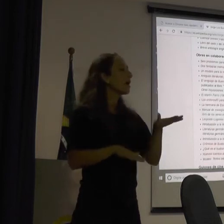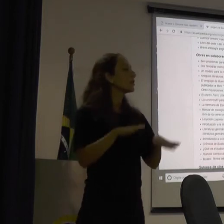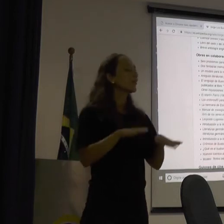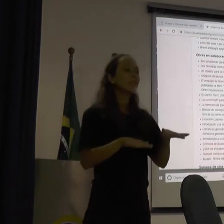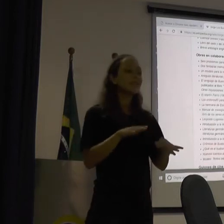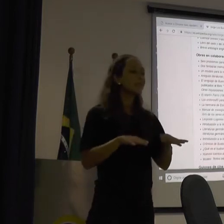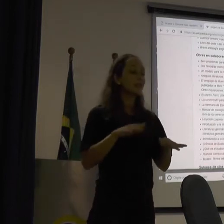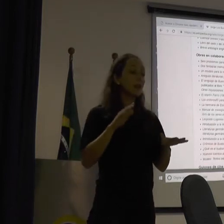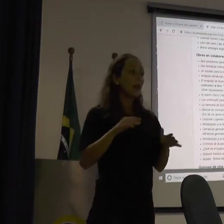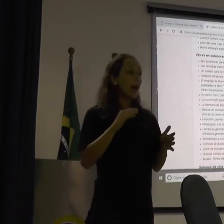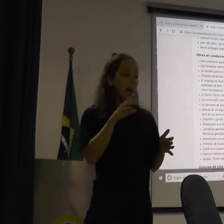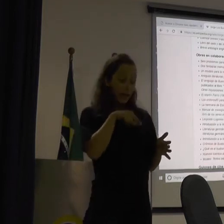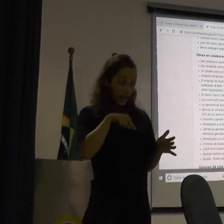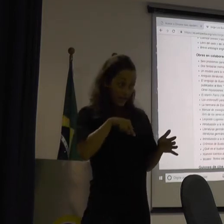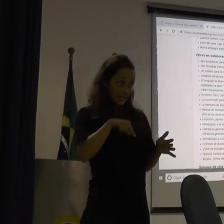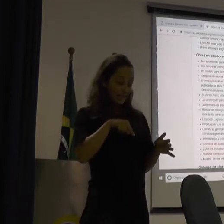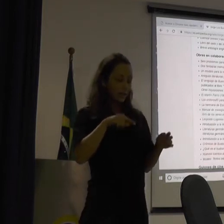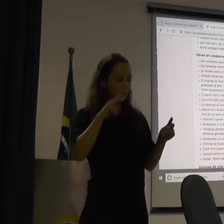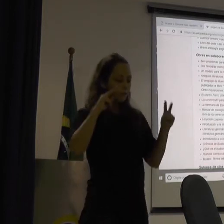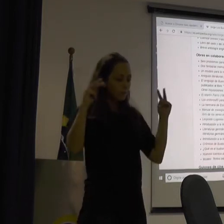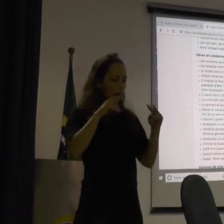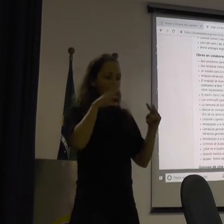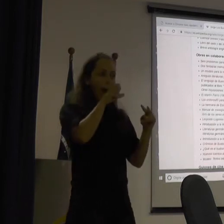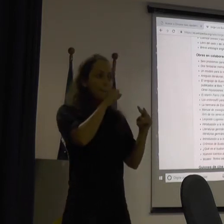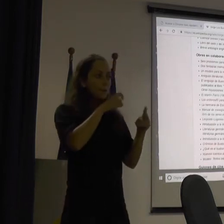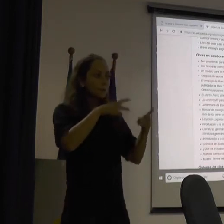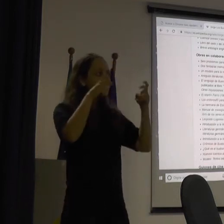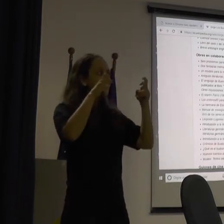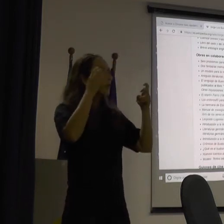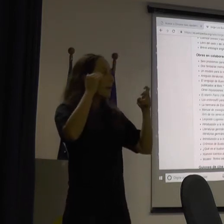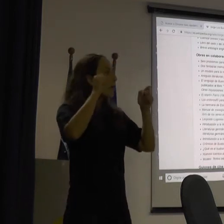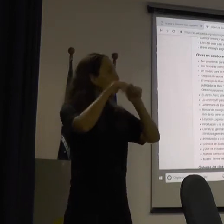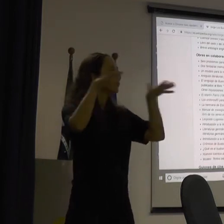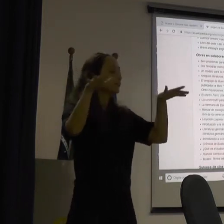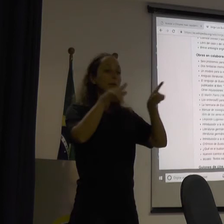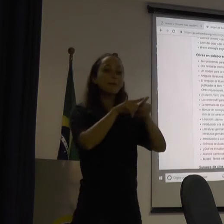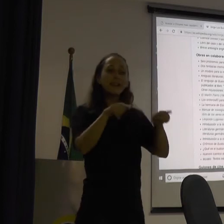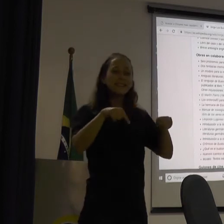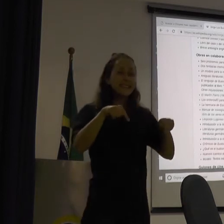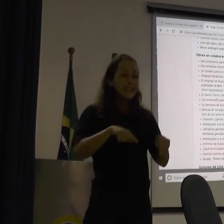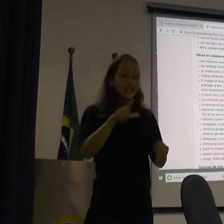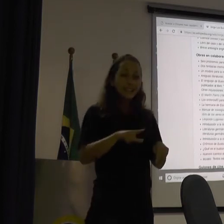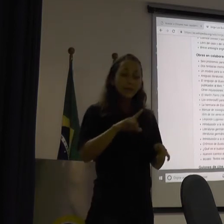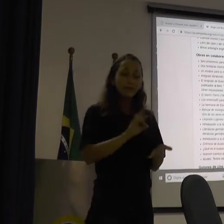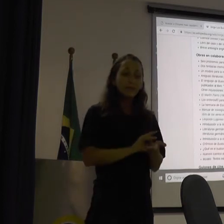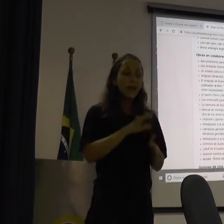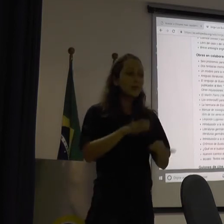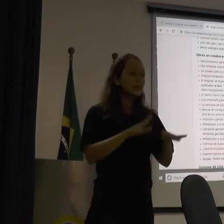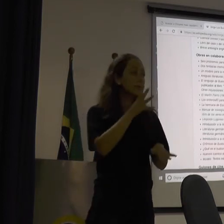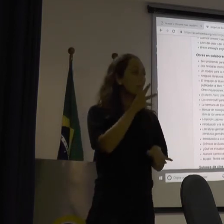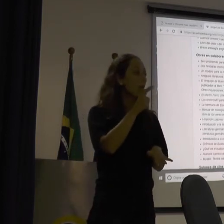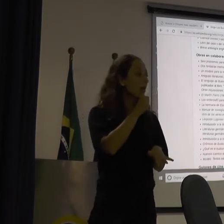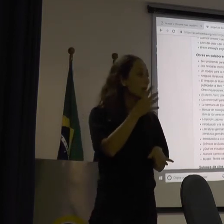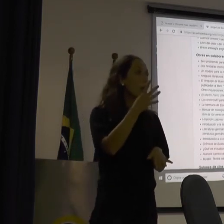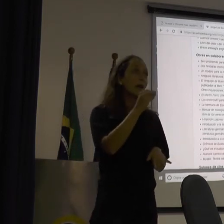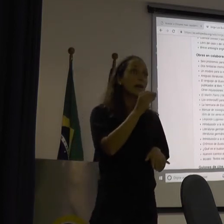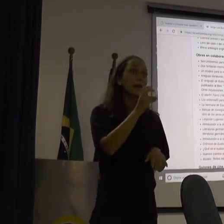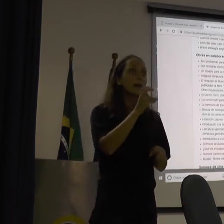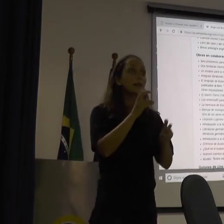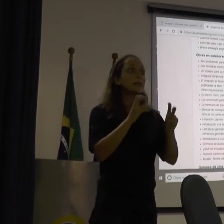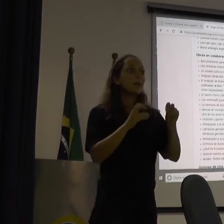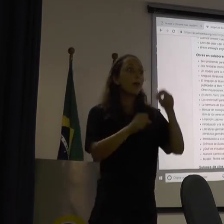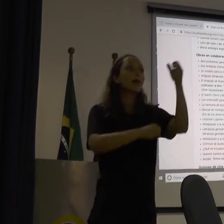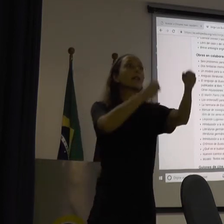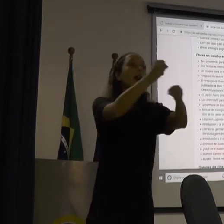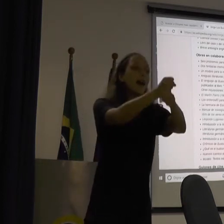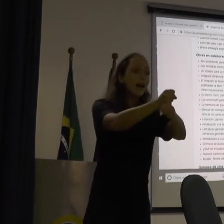depois, você vai descobrir, aí já está morto, né? Um grande autor, né? E ele falou assim, olha, uma das grandes coisas do